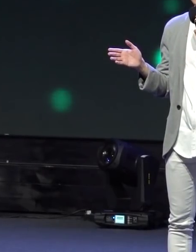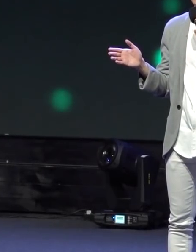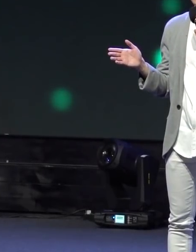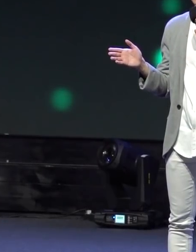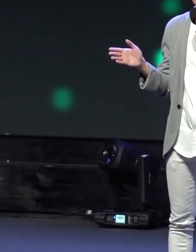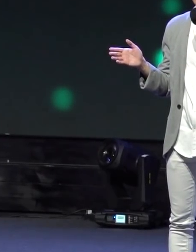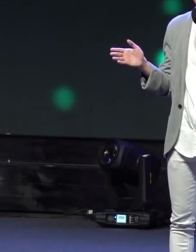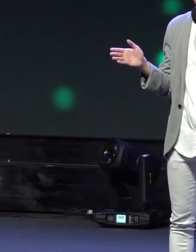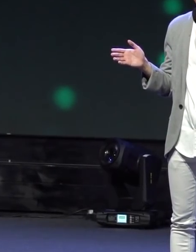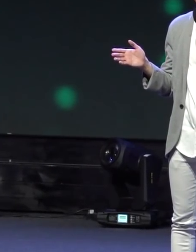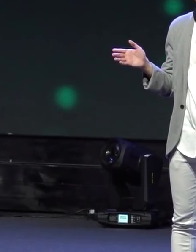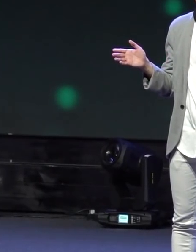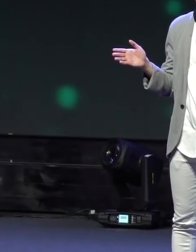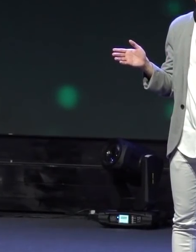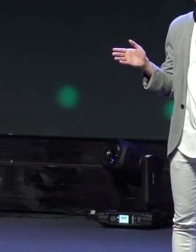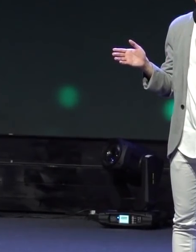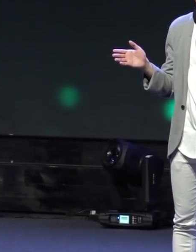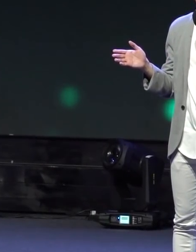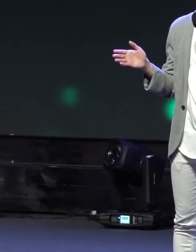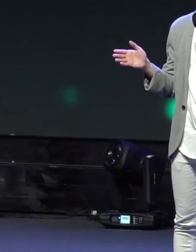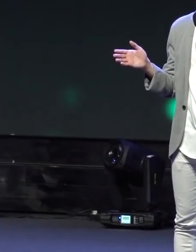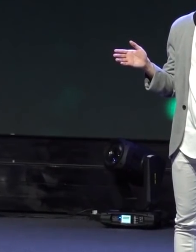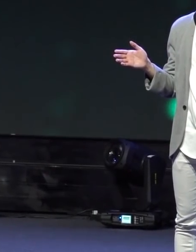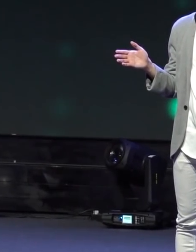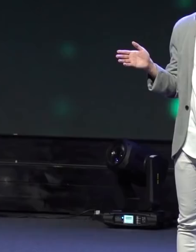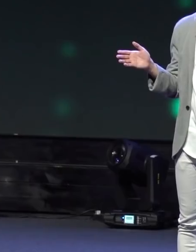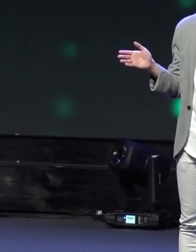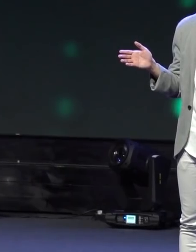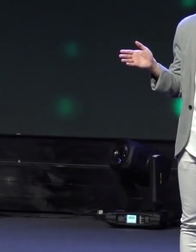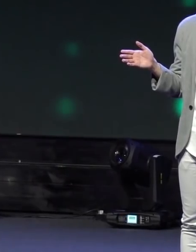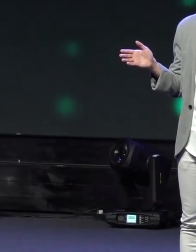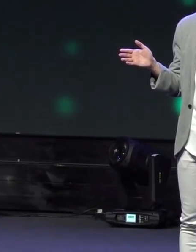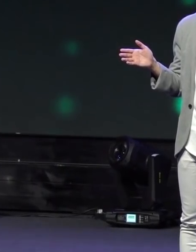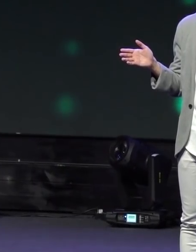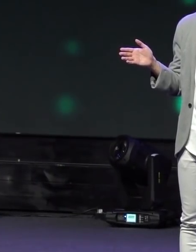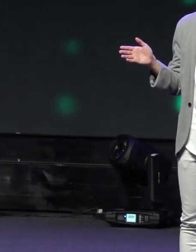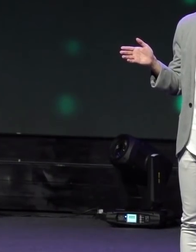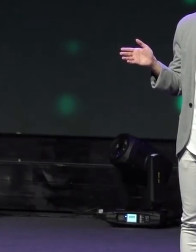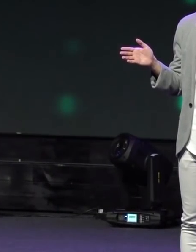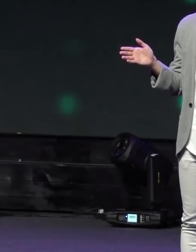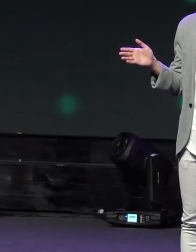bersamamu Tuhan, yang membuatku